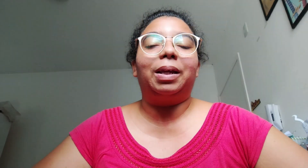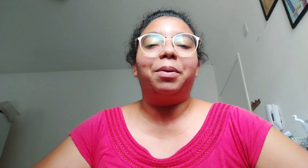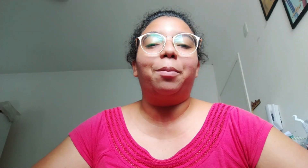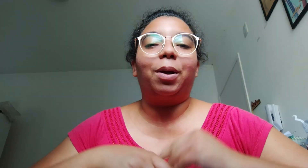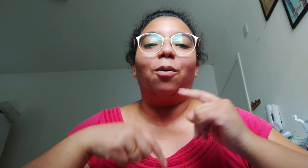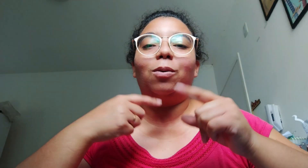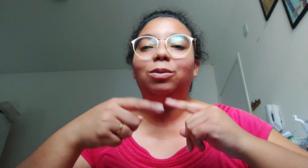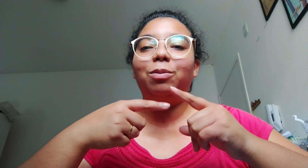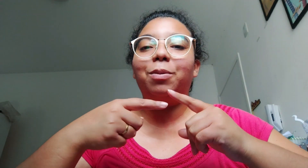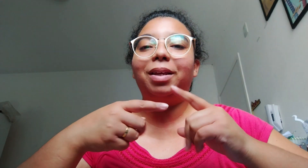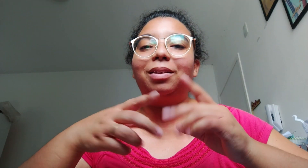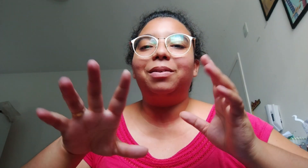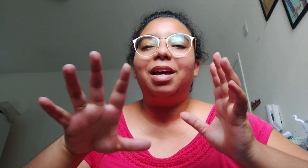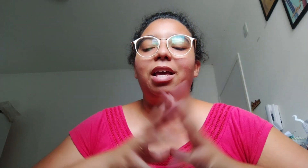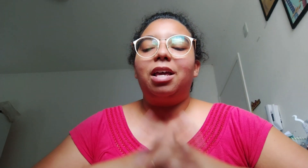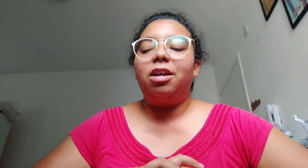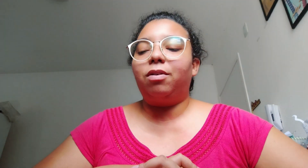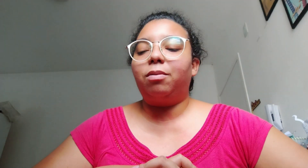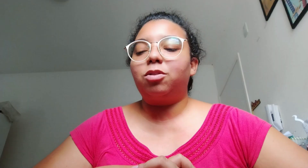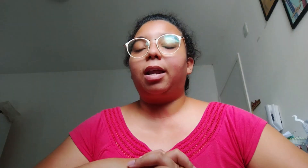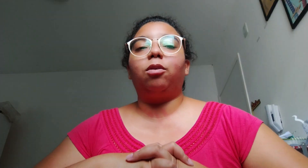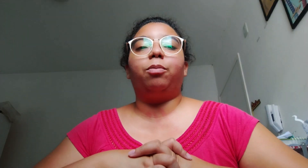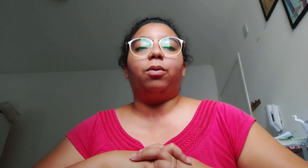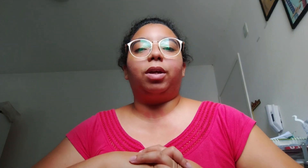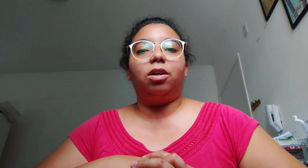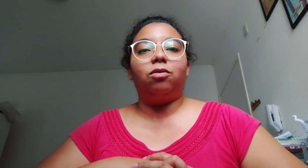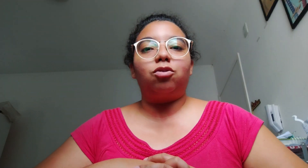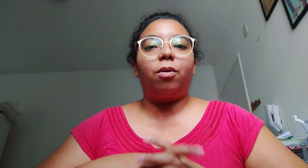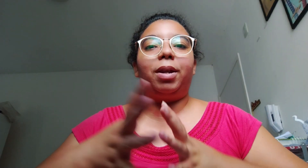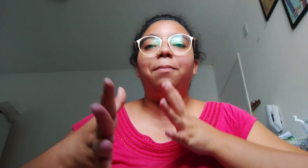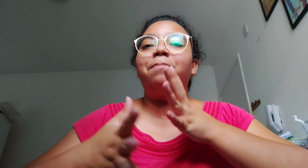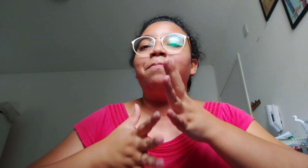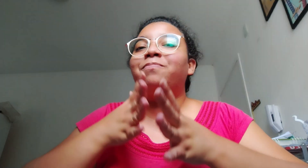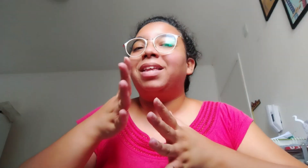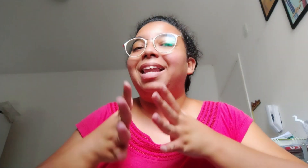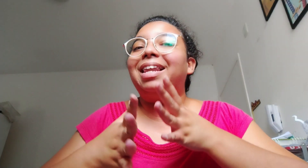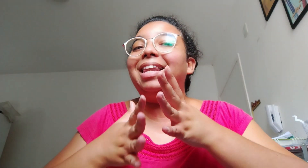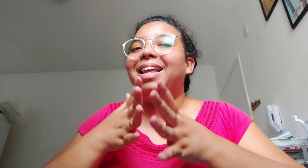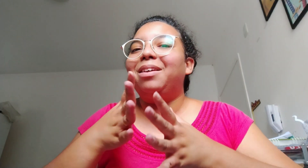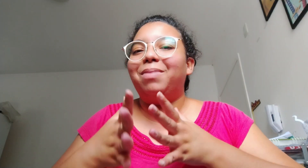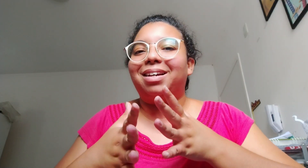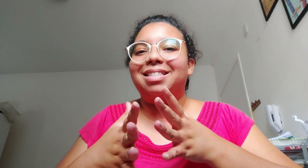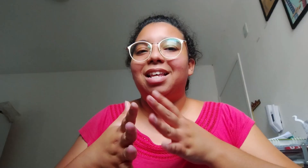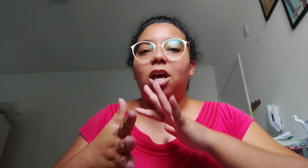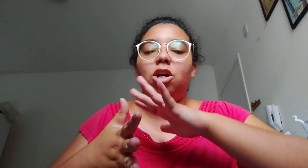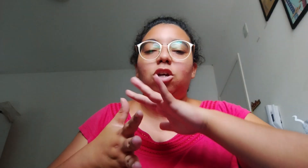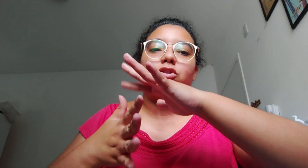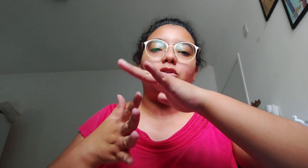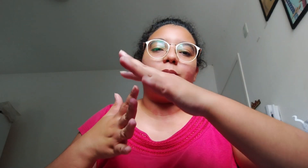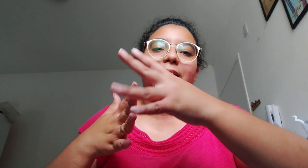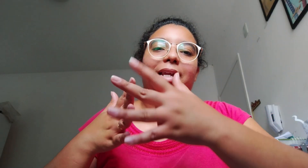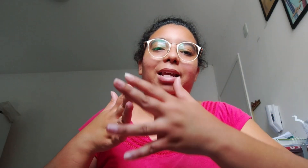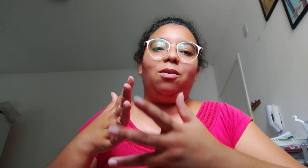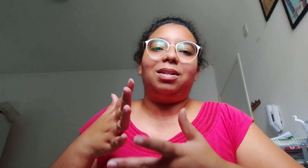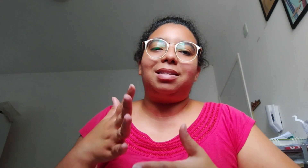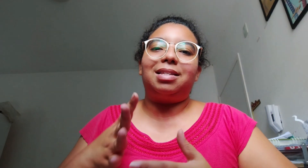para outro momento e vamos falar um pouquinho sobre Libras, sobre língua de